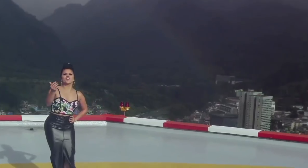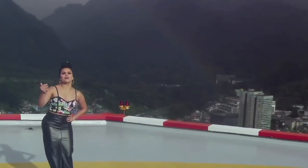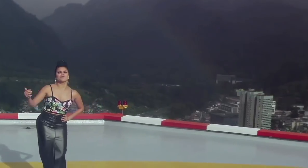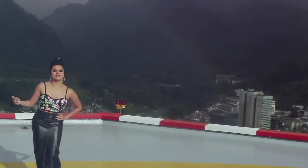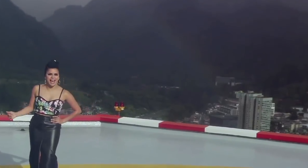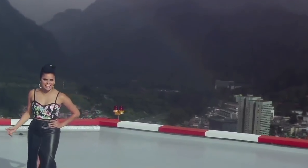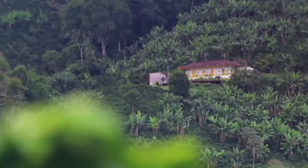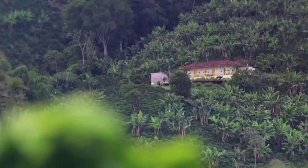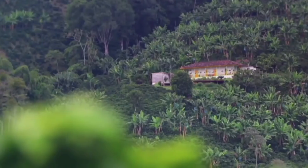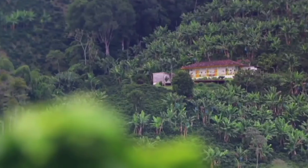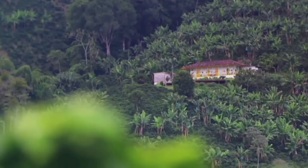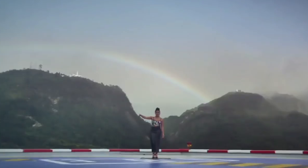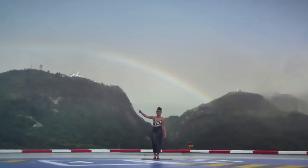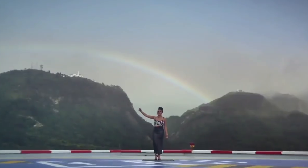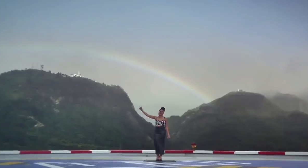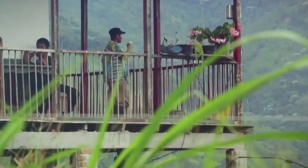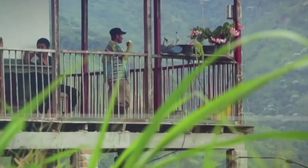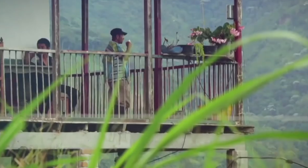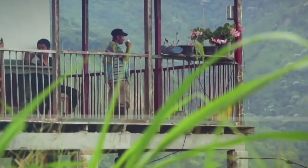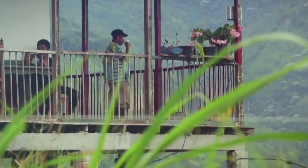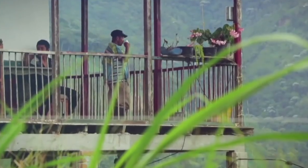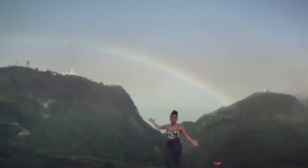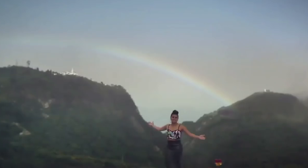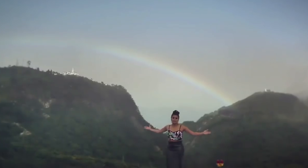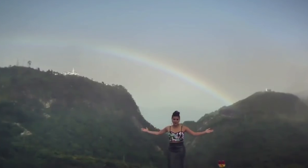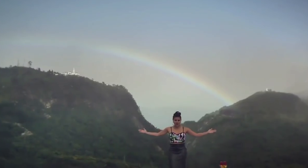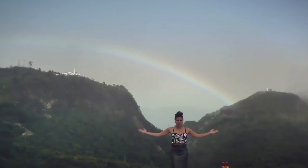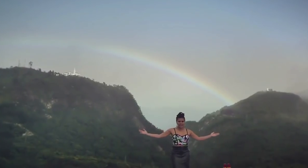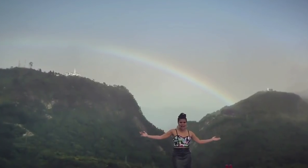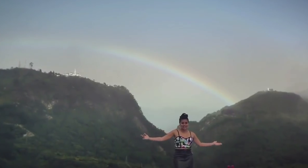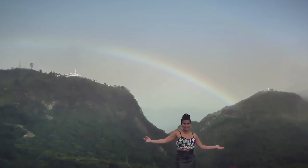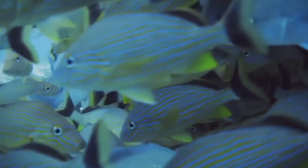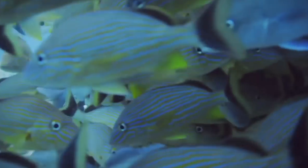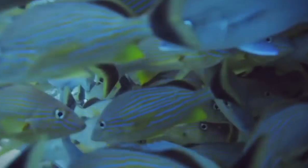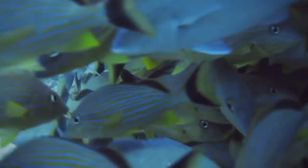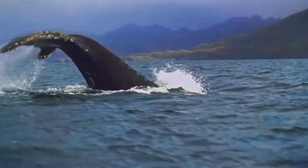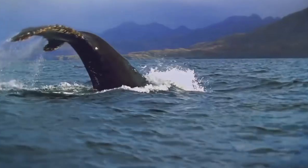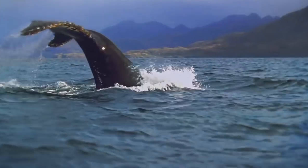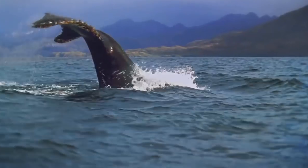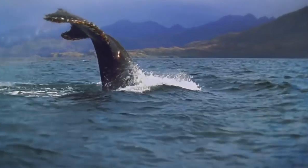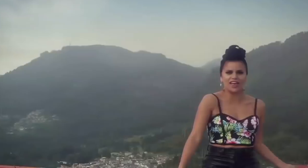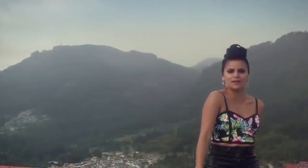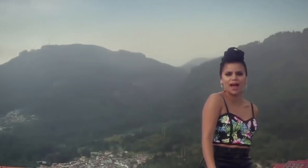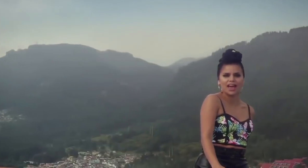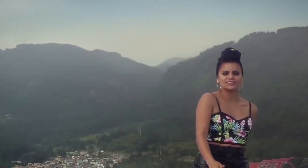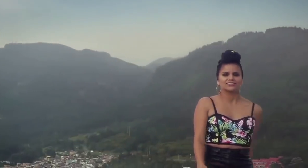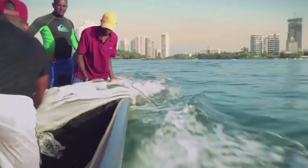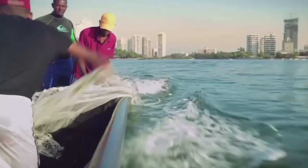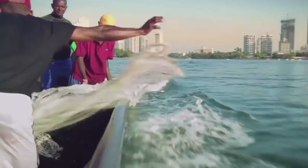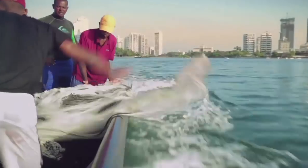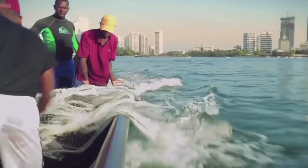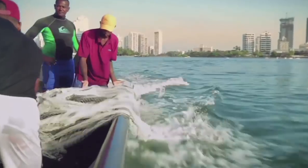vengo de montañas tengo y arriba tengo el caribe del pacífico del